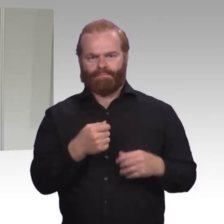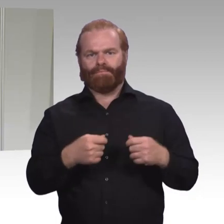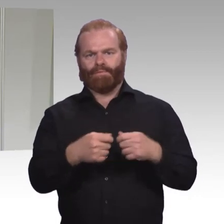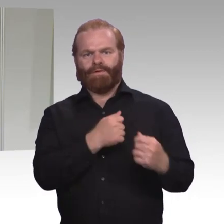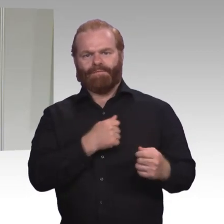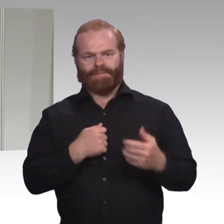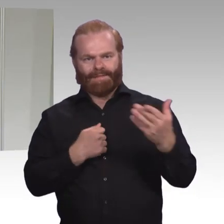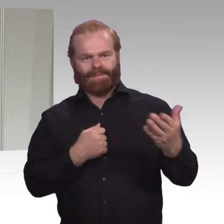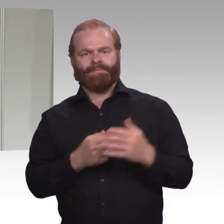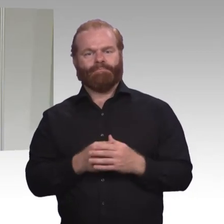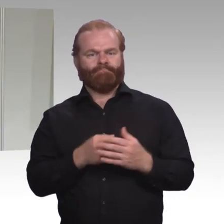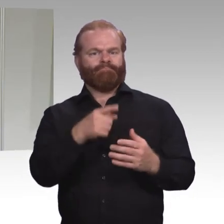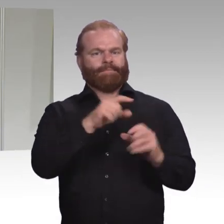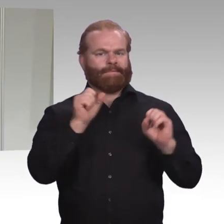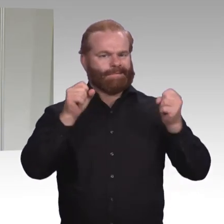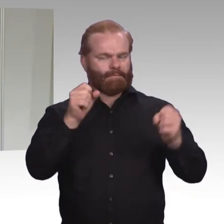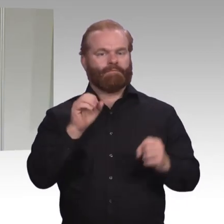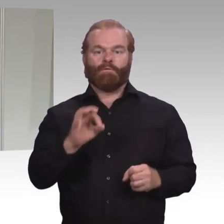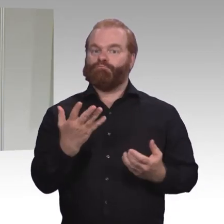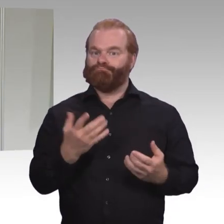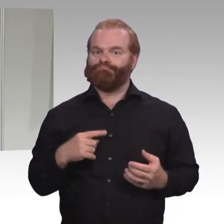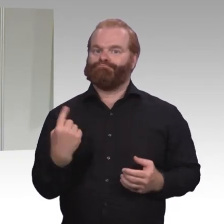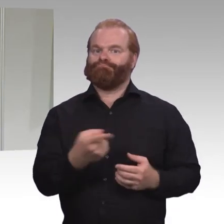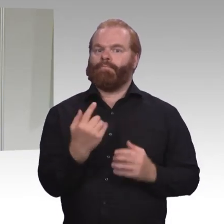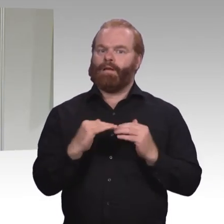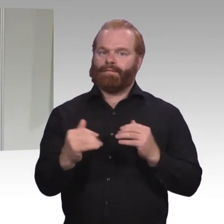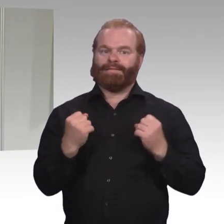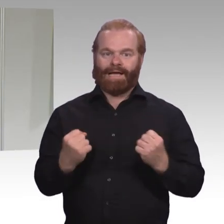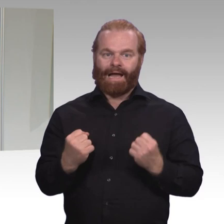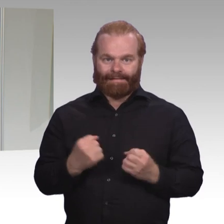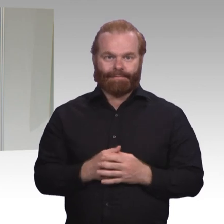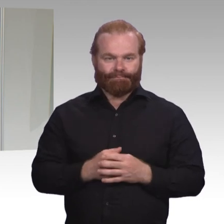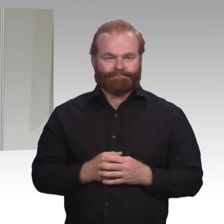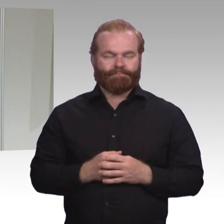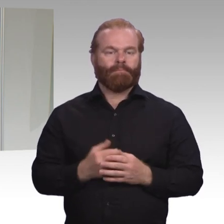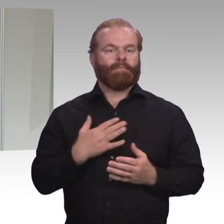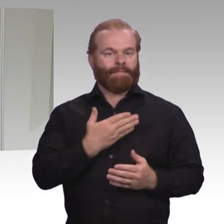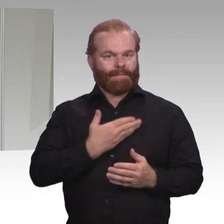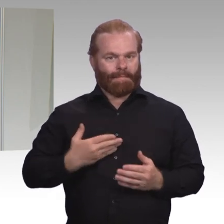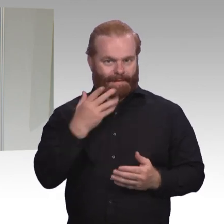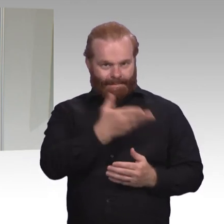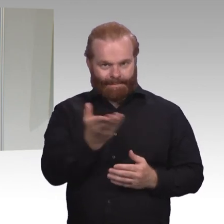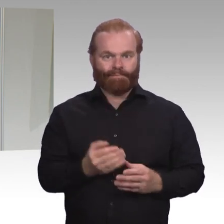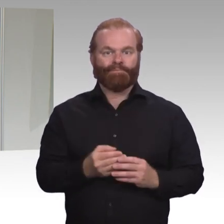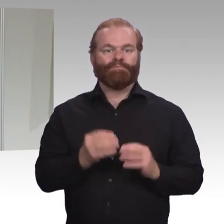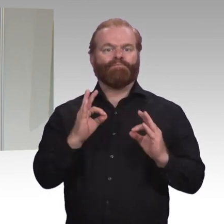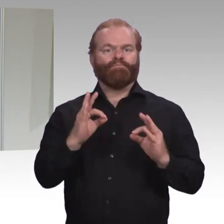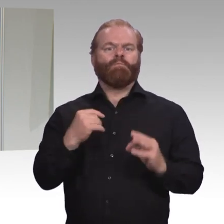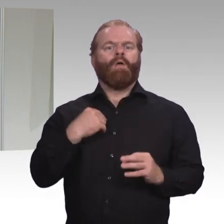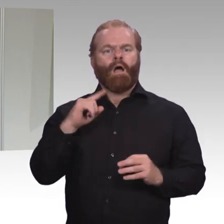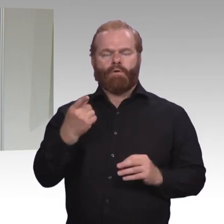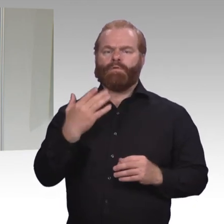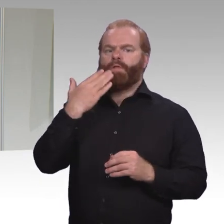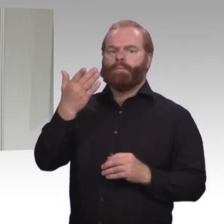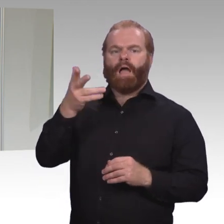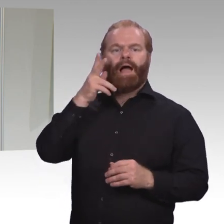Ich bin auch dem Herrn Bundestagspräsidenten dankbar, dass er zu dieser Sitzung eingeladen hat. Denn es geht darum, dass wir schnell